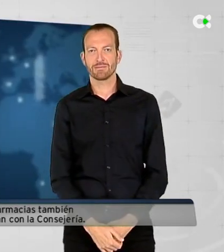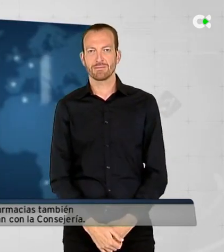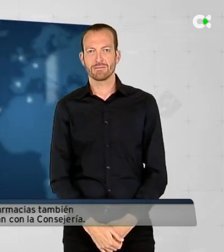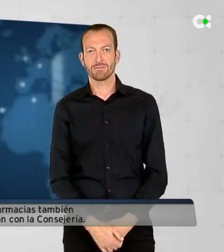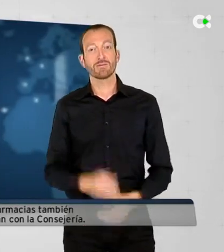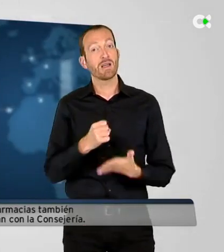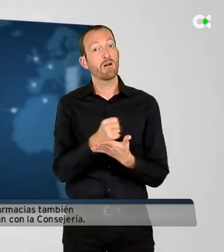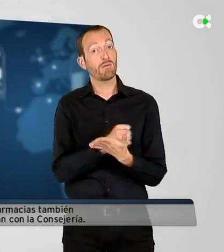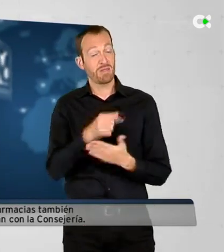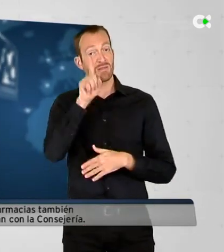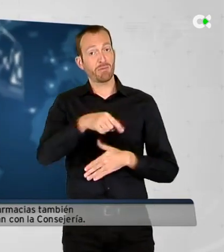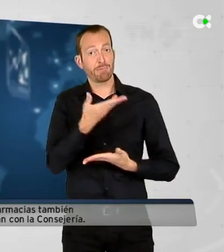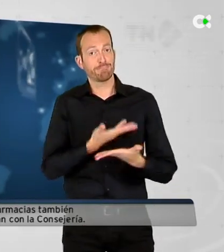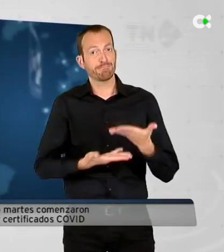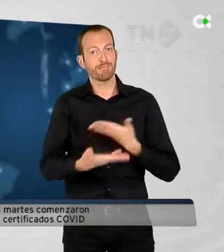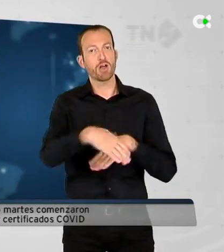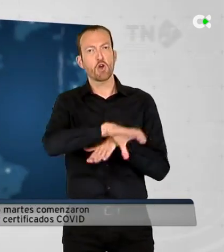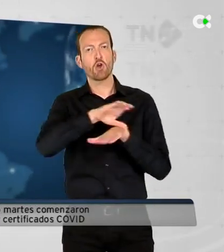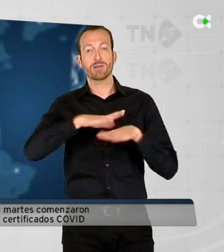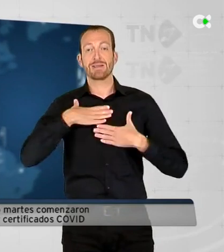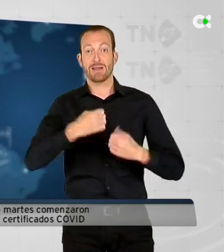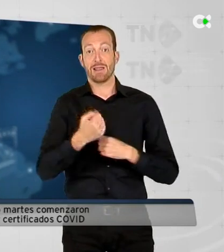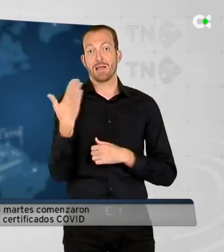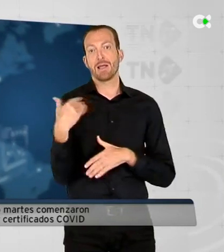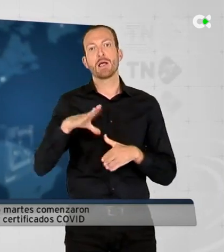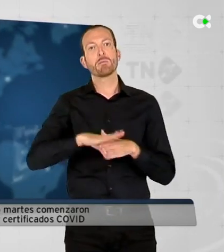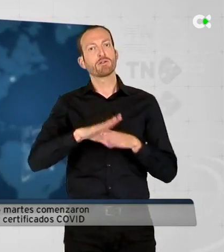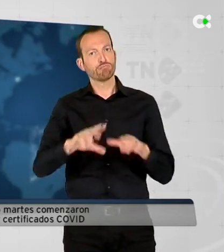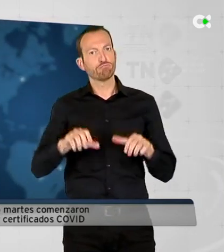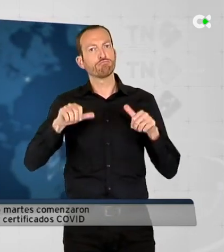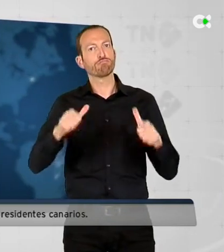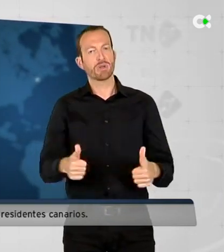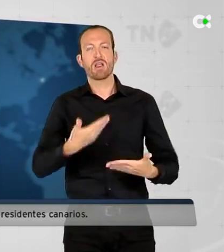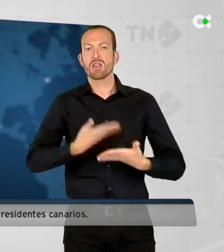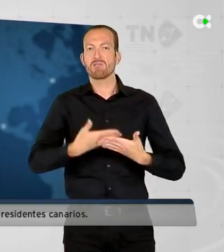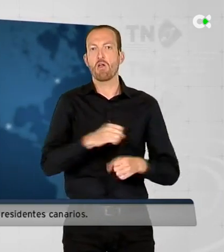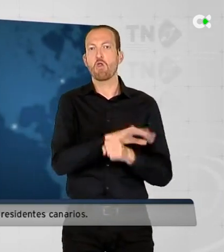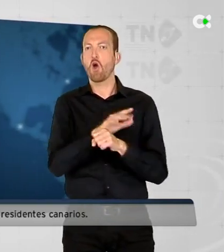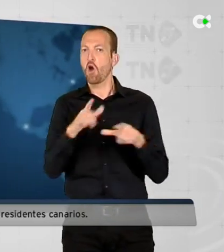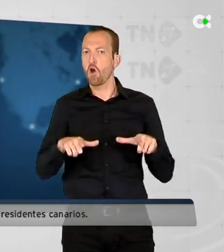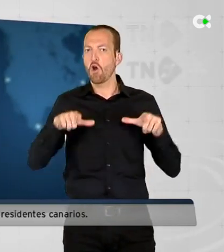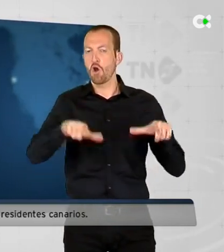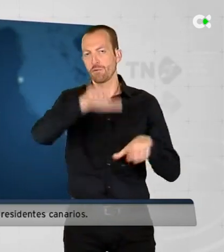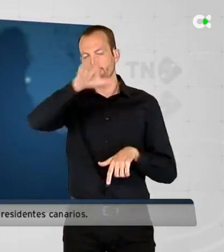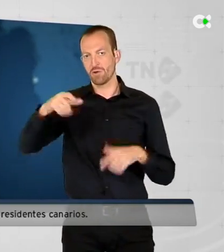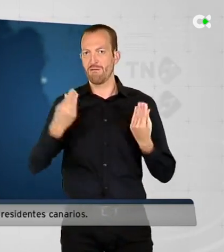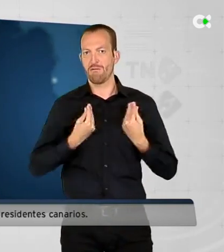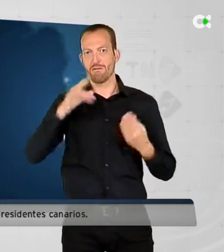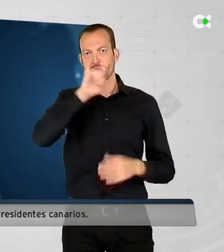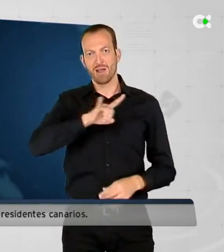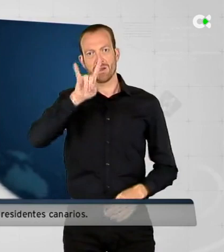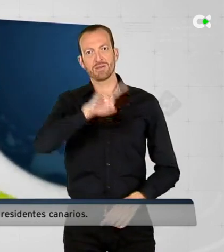y las farmacias también colaboran con la consejería el pasado martes comenzaron a emitir certificados COVID para los residentes canarios